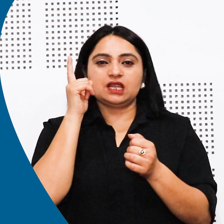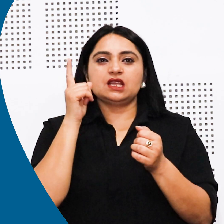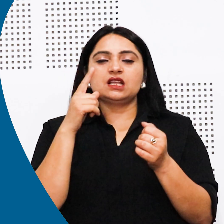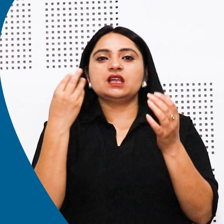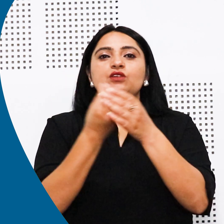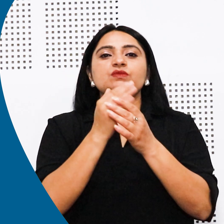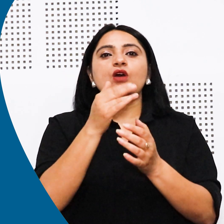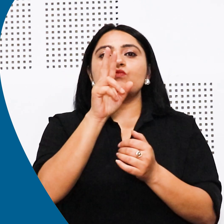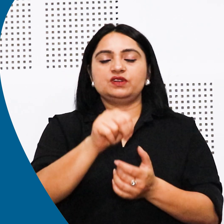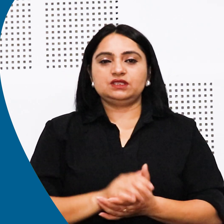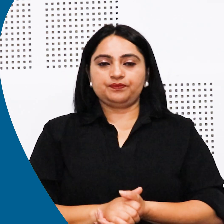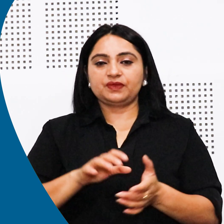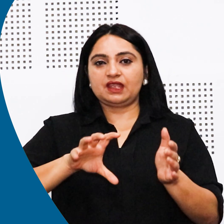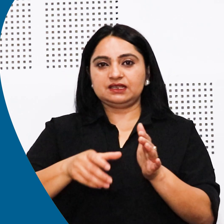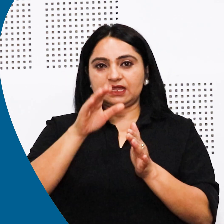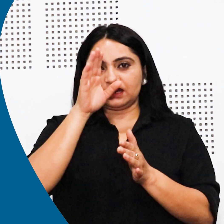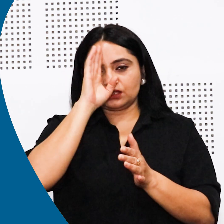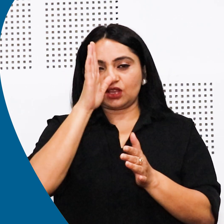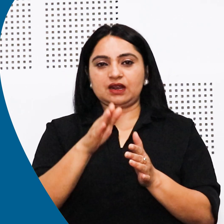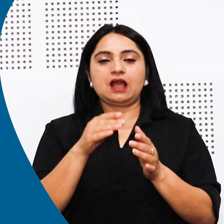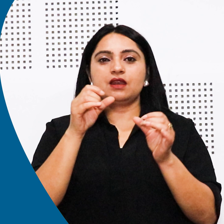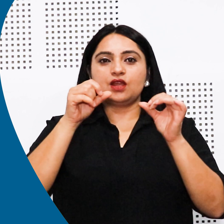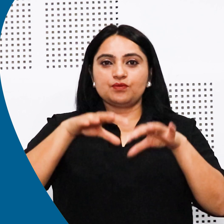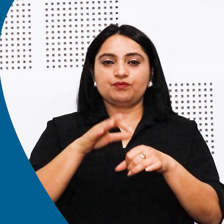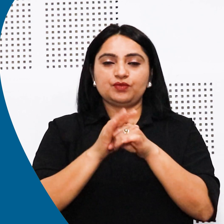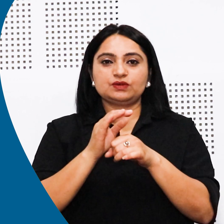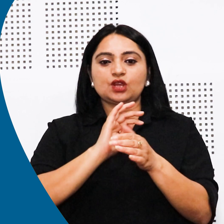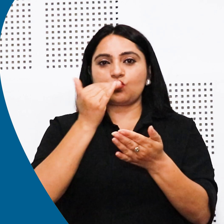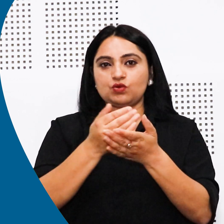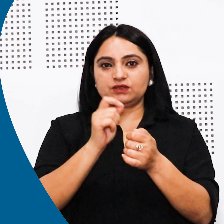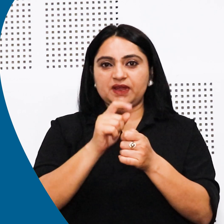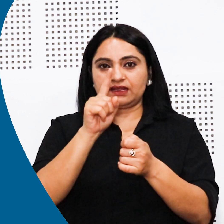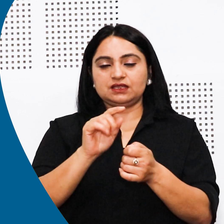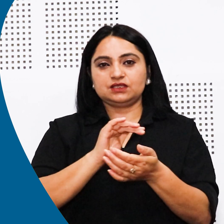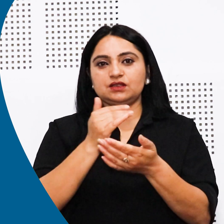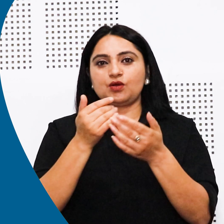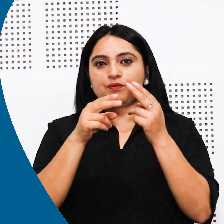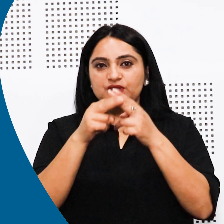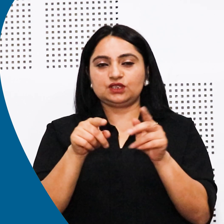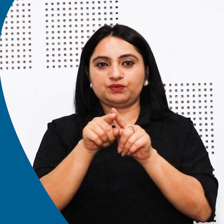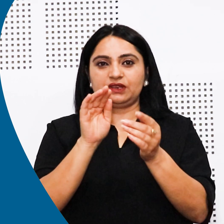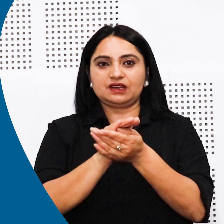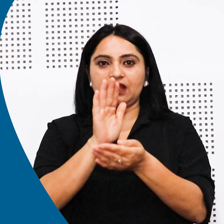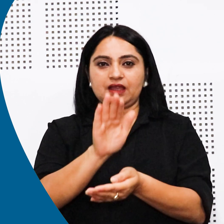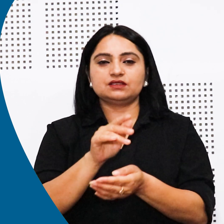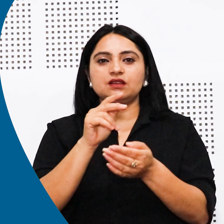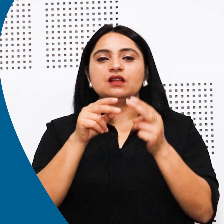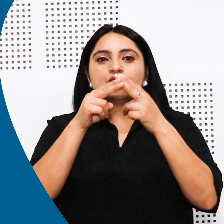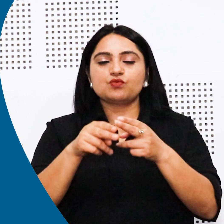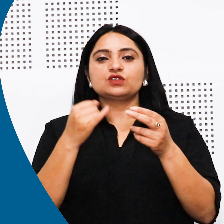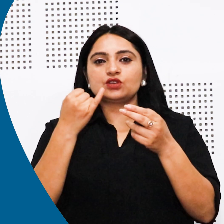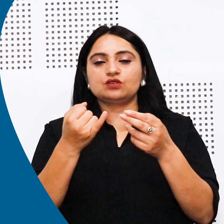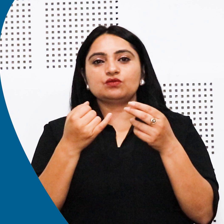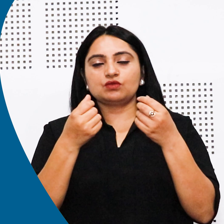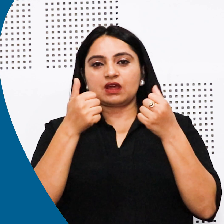एकरूपता आउनै पर्दछ, नआइ हुँदैन। स्थानीय सरकारले विपद व्यवस्थापन कोष बनाएका छन् र कोषमा पैसा पनि छुट्याउने गरिएको छ। त्यो बजेटको उपयोग र